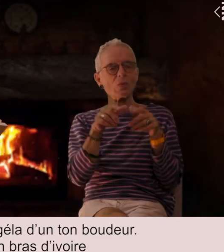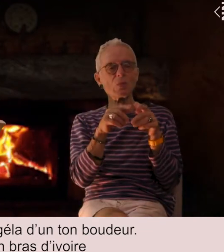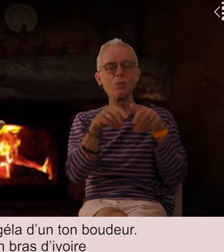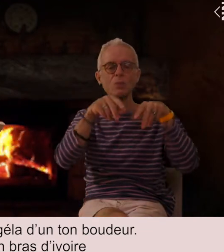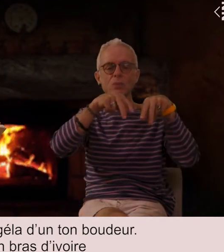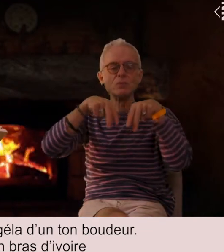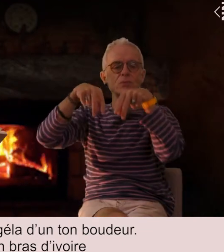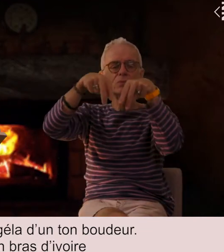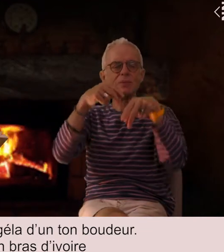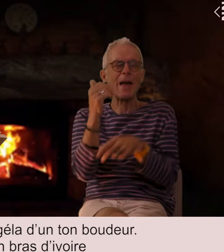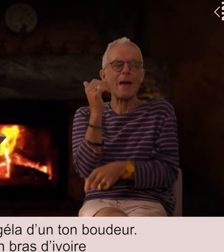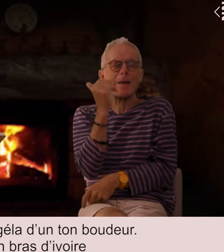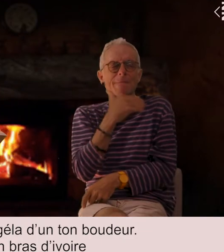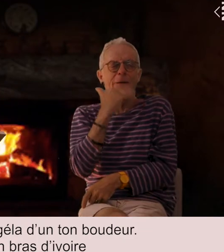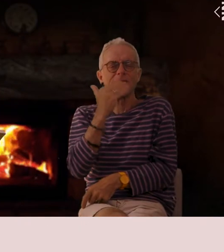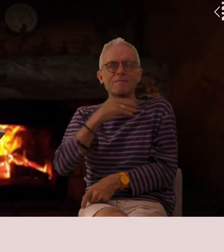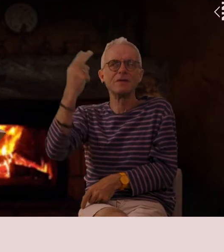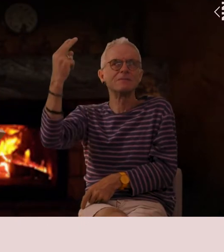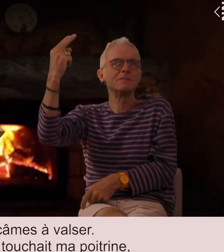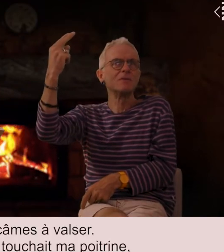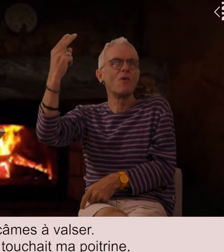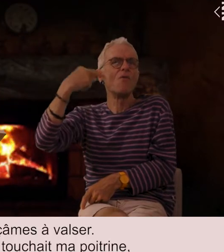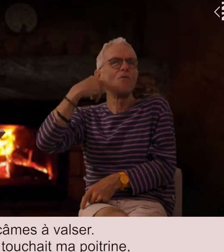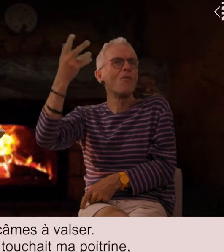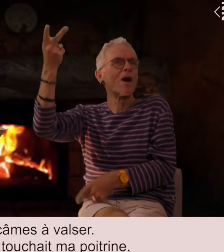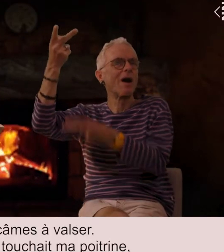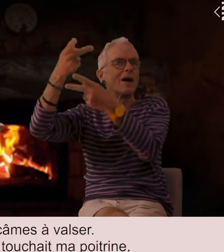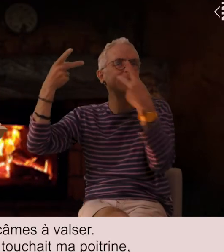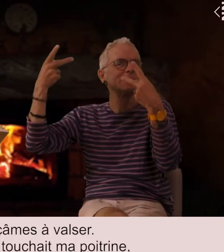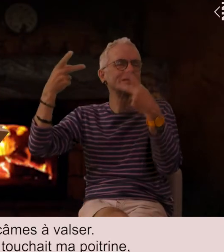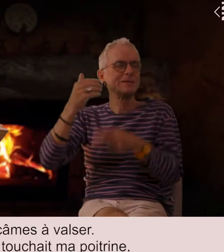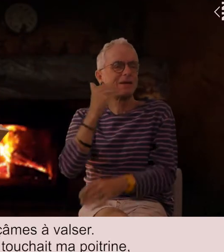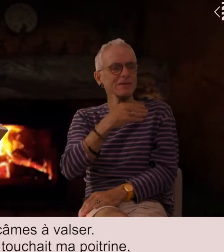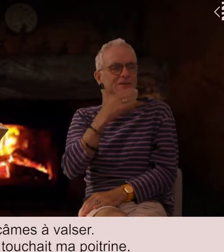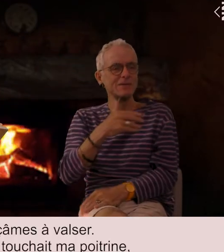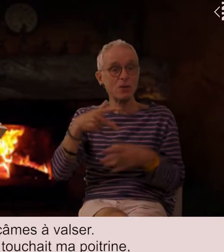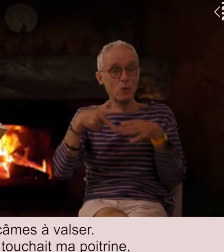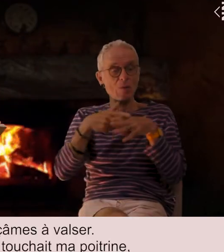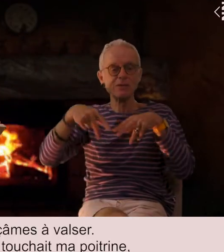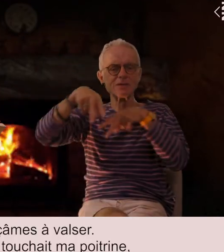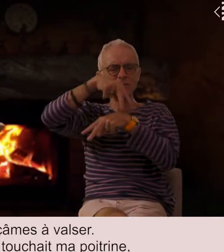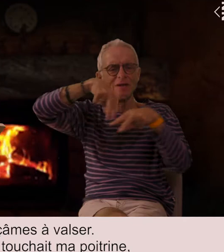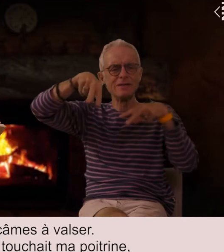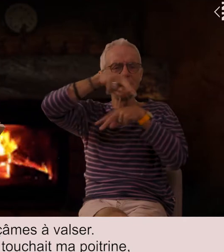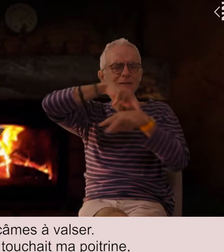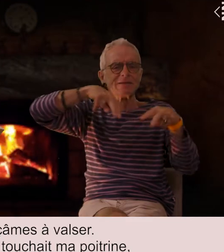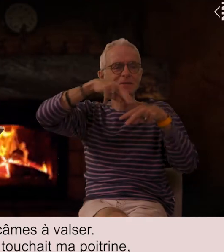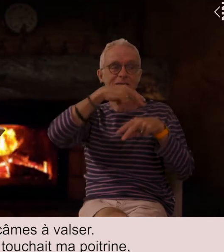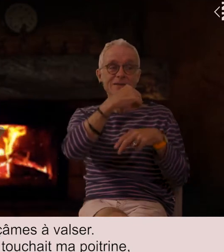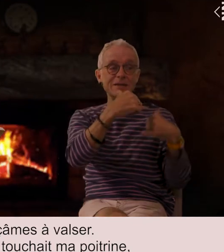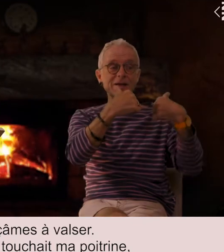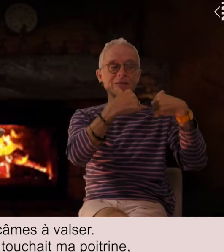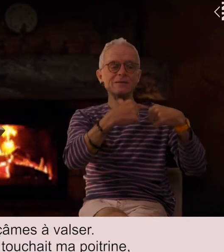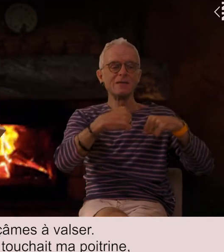prestissimo cria la voix et nous commençâmes à valser le sein de la jeune fille touchait ma